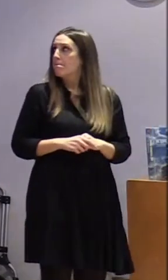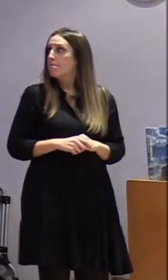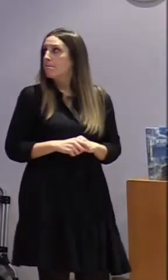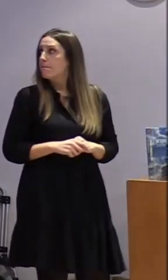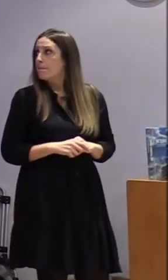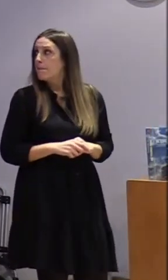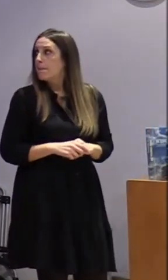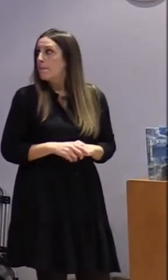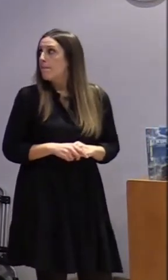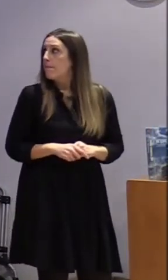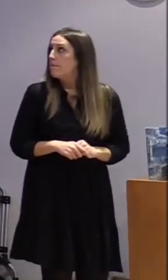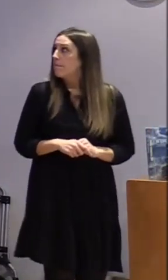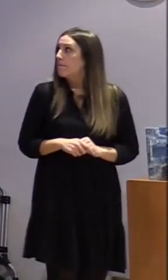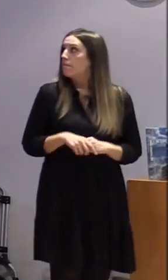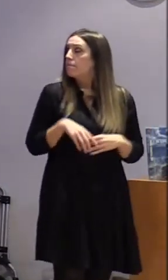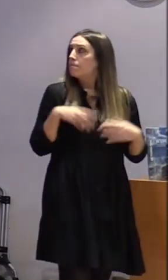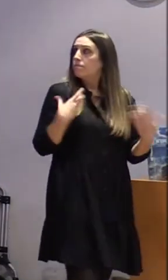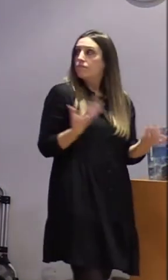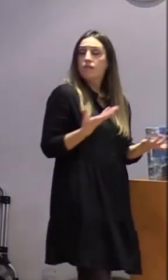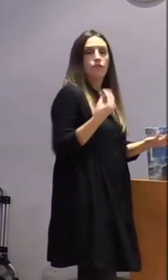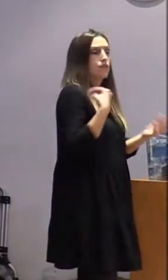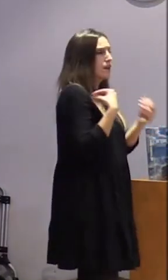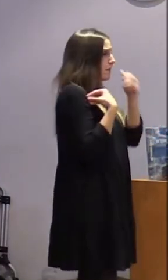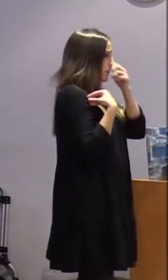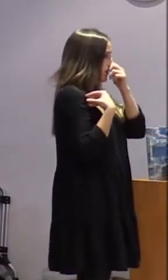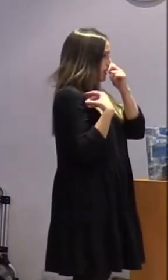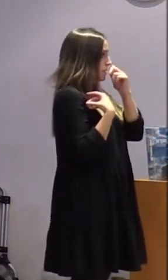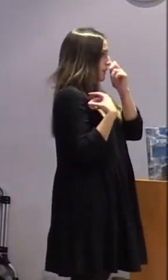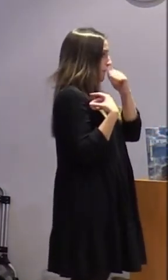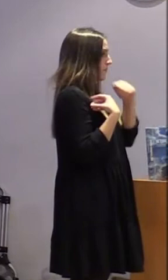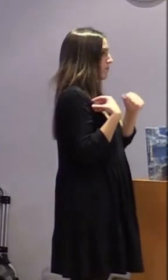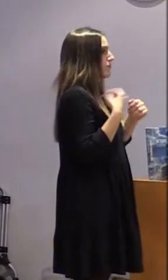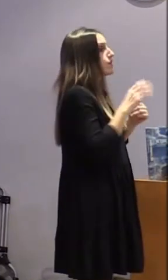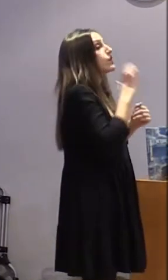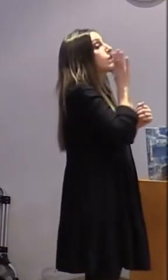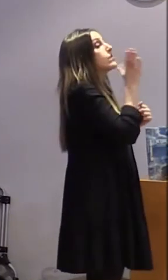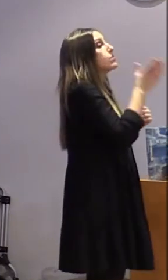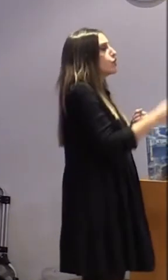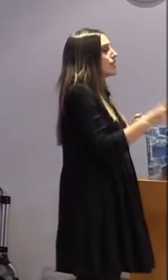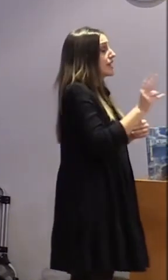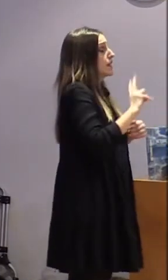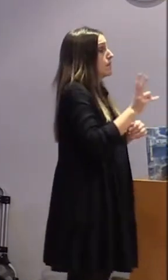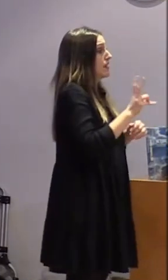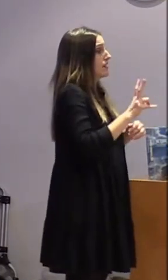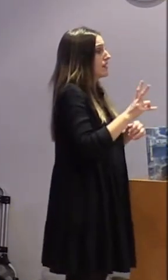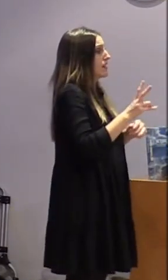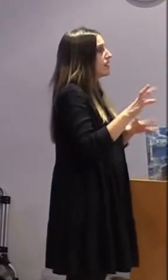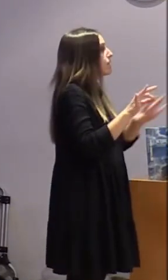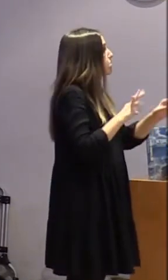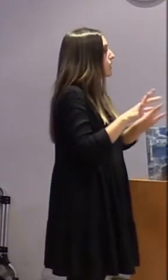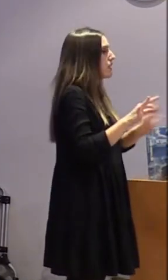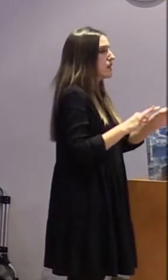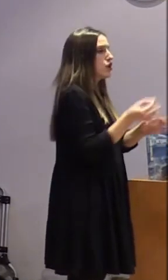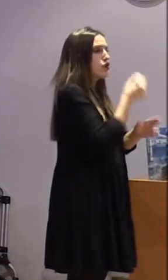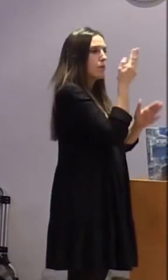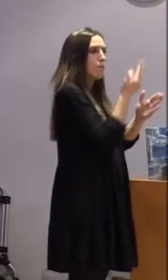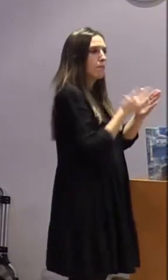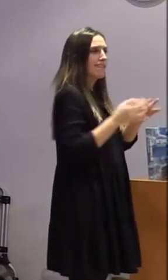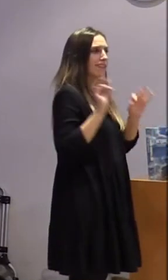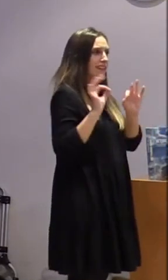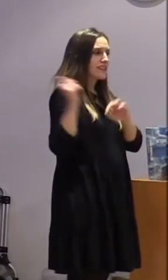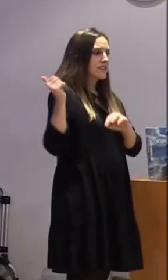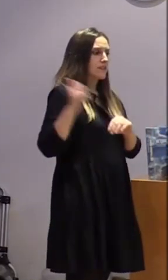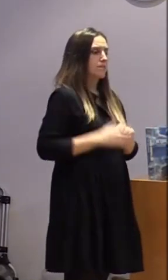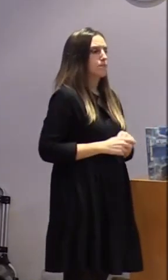Entonces la pregunta que nos hacemos es ¿por qué Velázquez decidió pintar siempre este tipo de cielo en